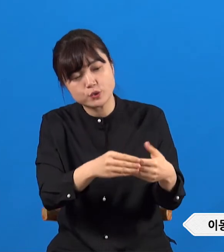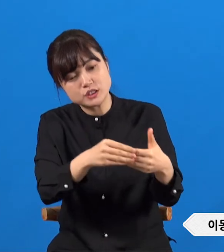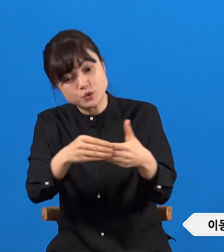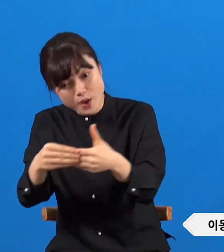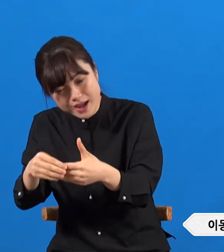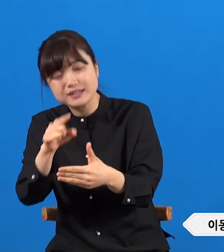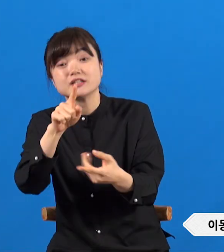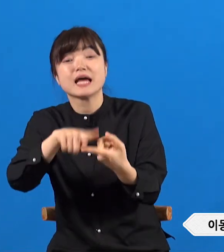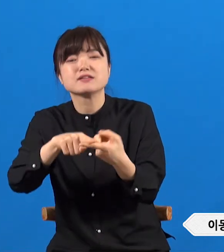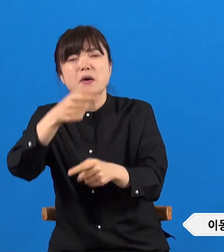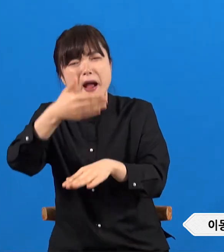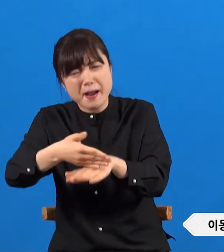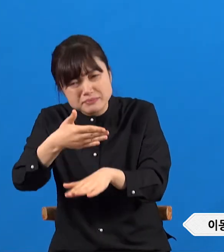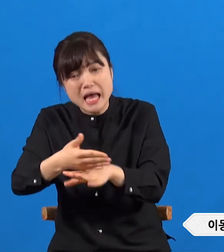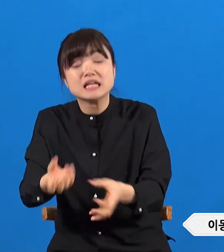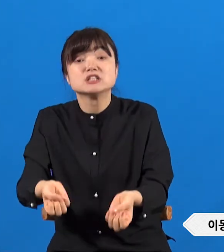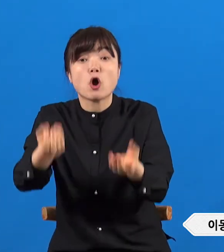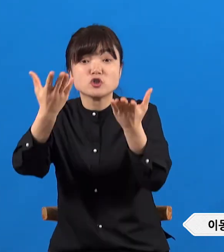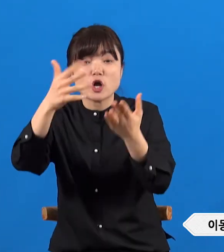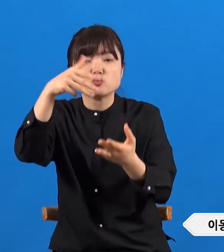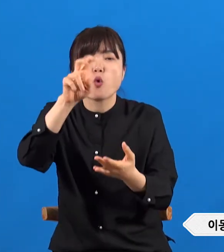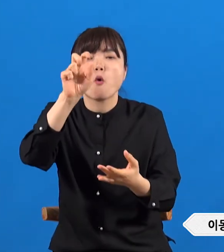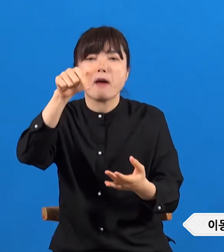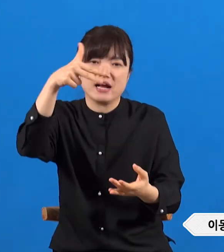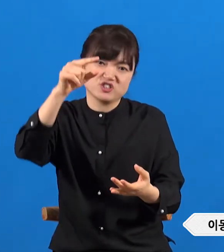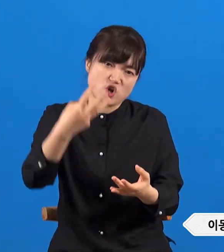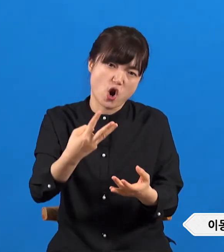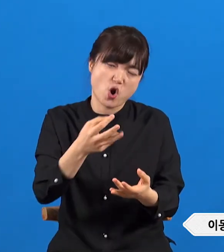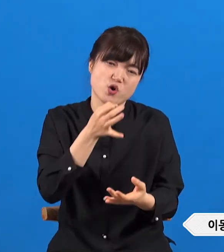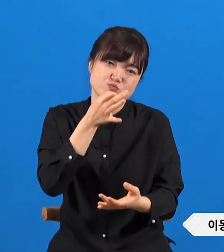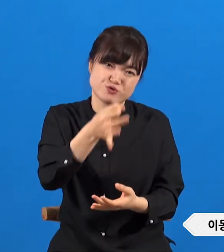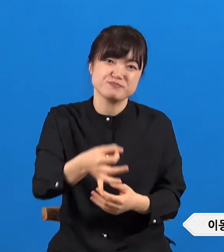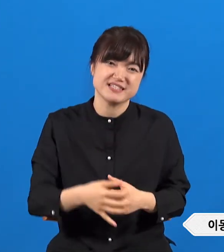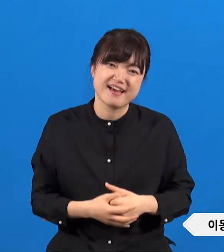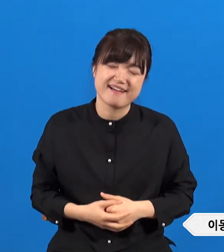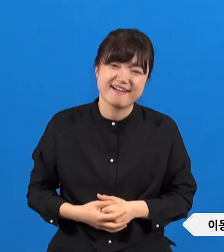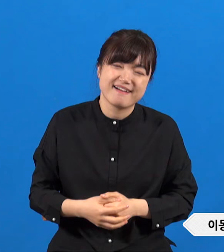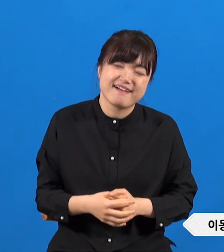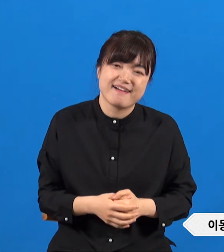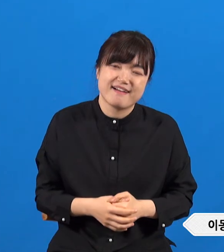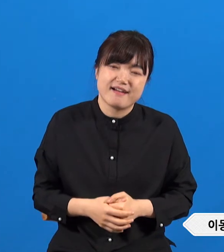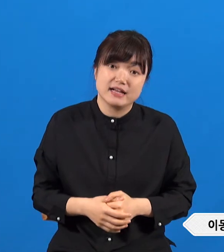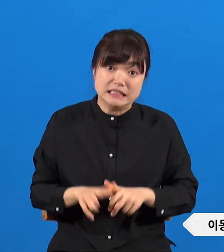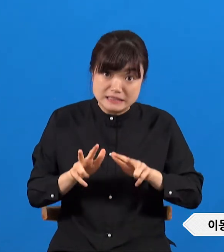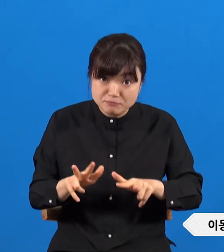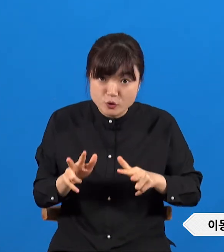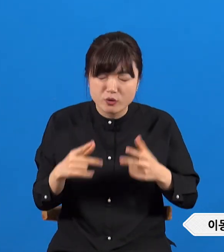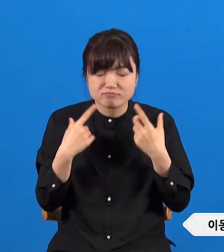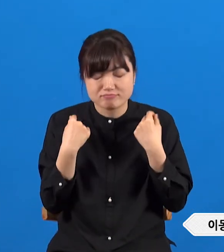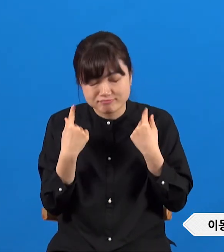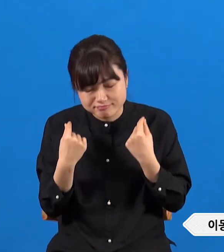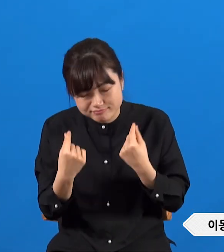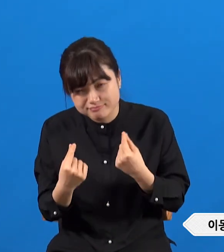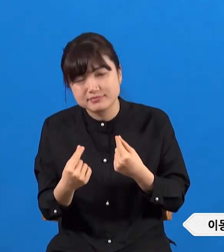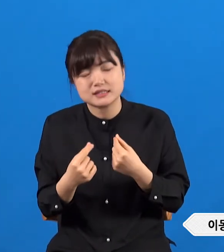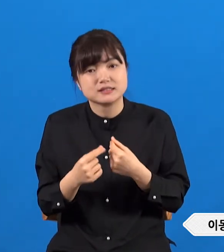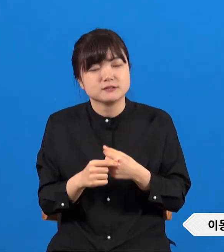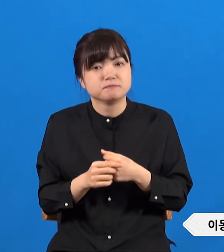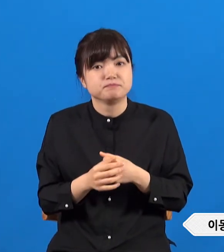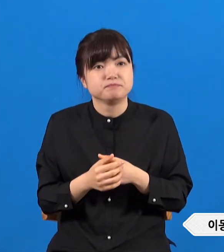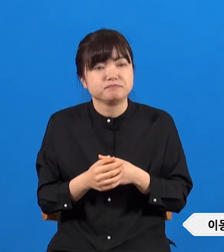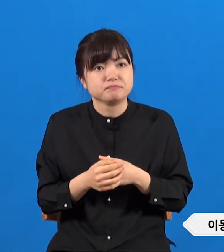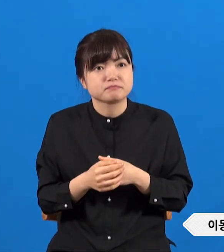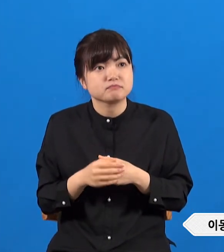절기, 그게 바로 장막절 혹은 초막절이라고 부르는 것입니다. 지금도 여러분이 10월 달에